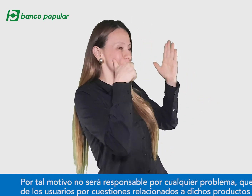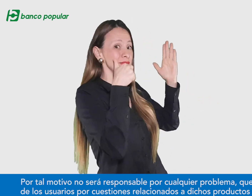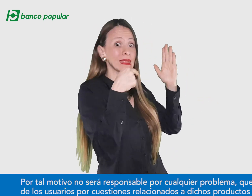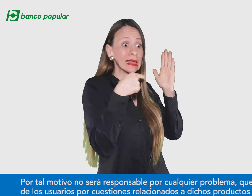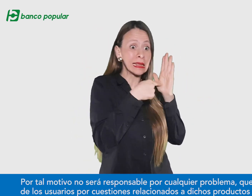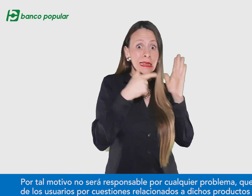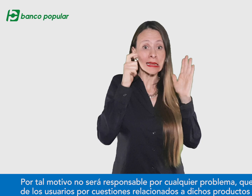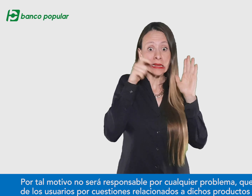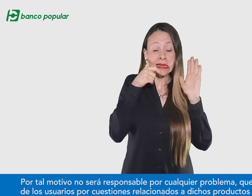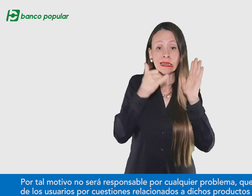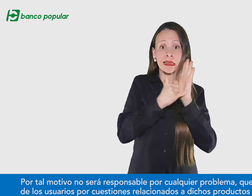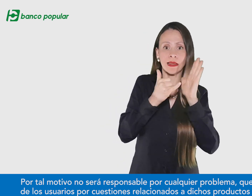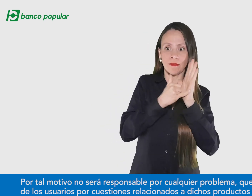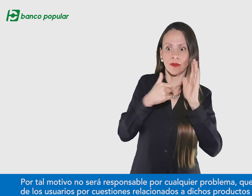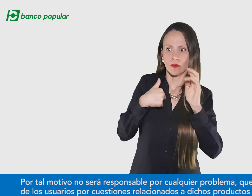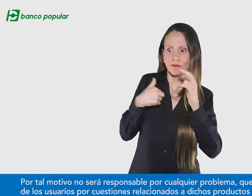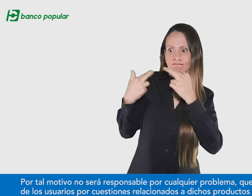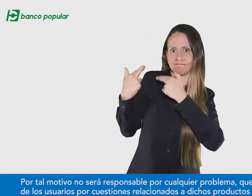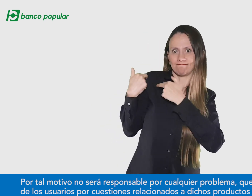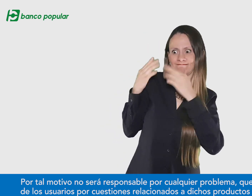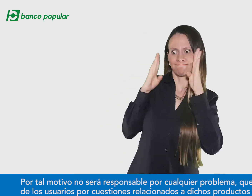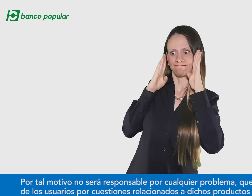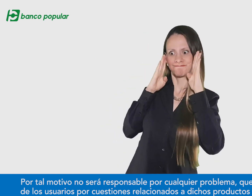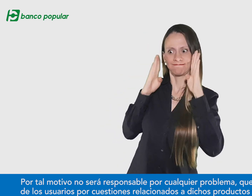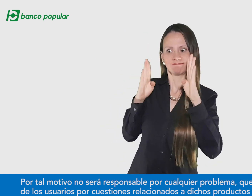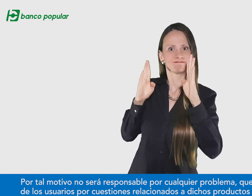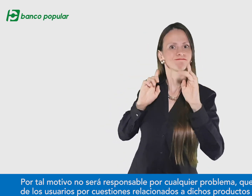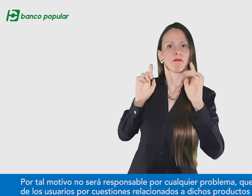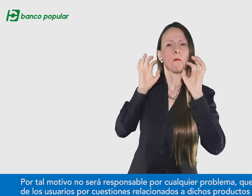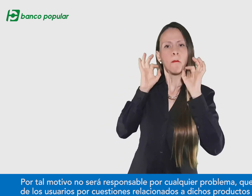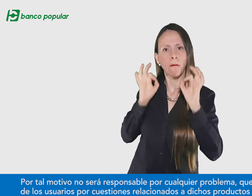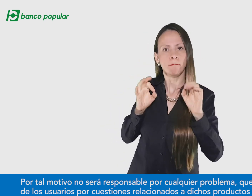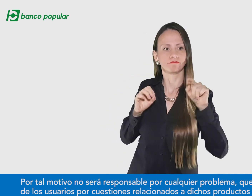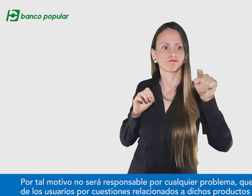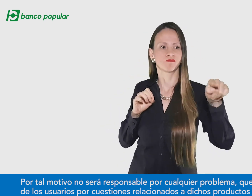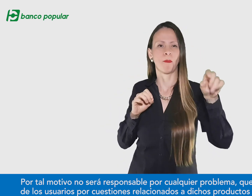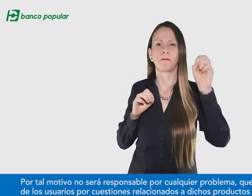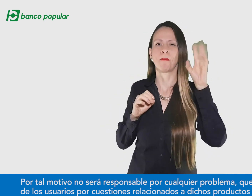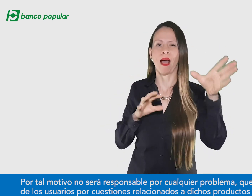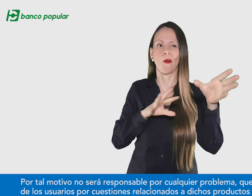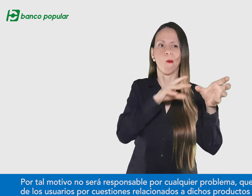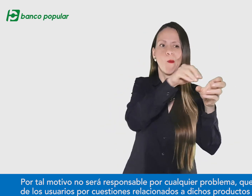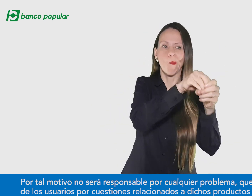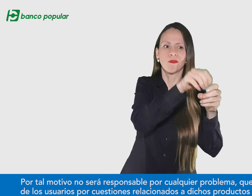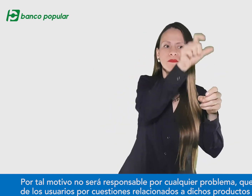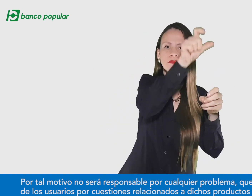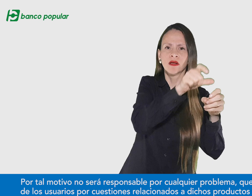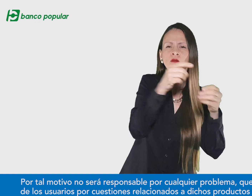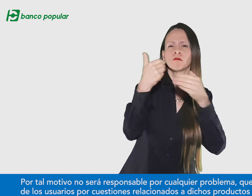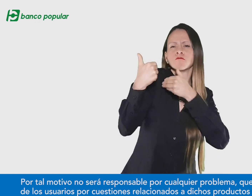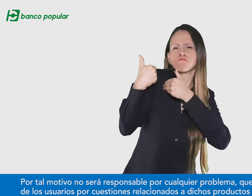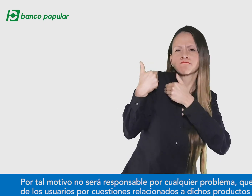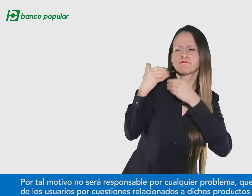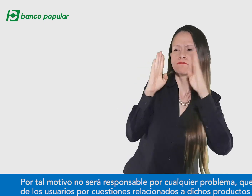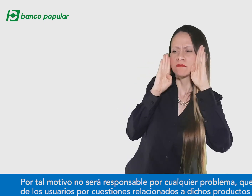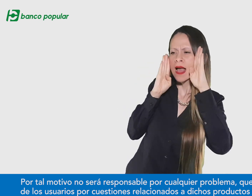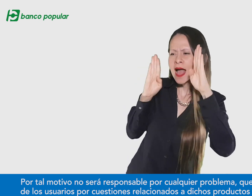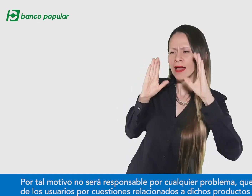será responsable por cualquier problema, queja o reclamo de los usuarios por cuestiones relacionadas a dichos productos y/o